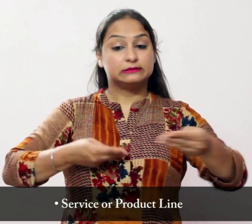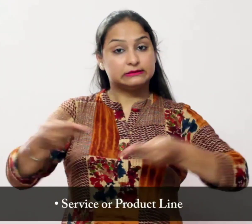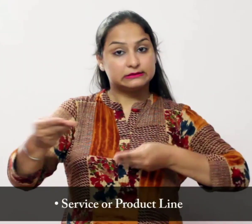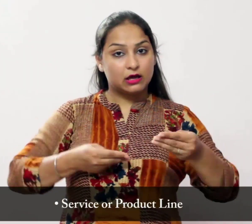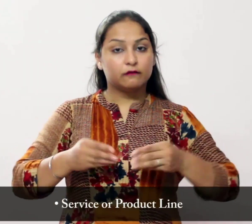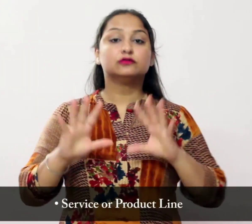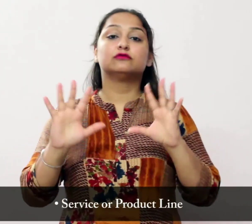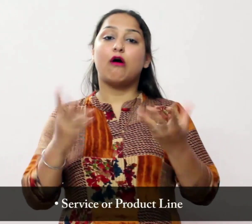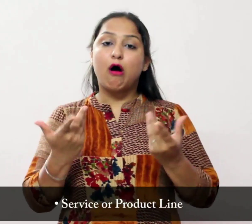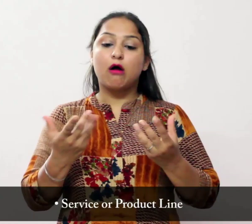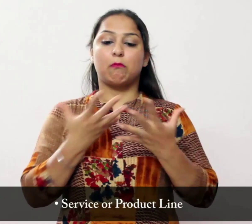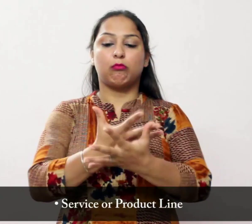सेवा या उत्पाद लाइन।